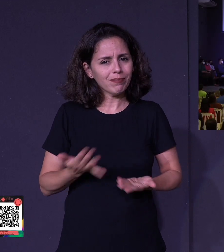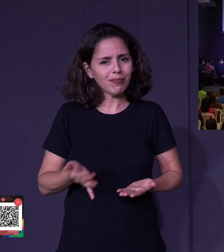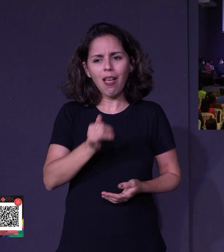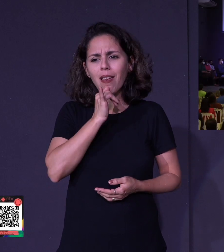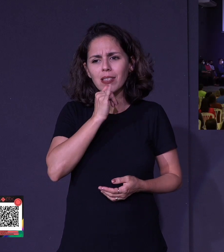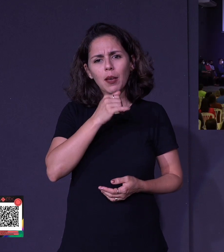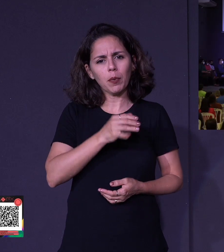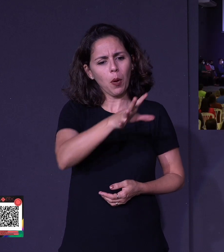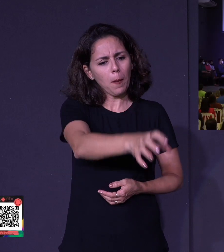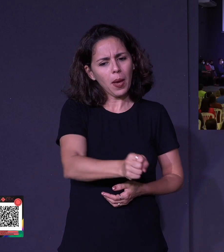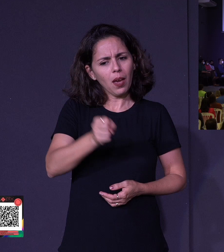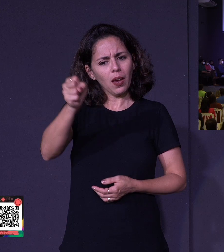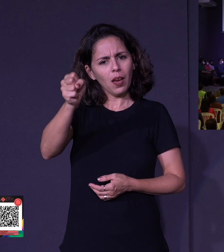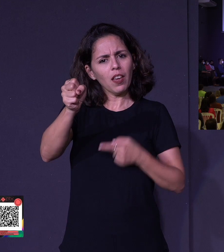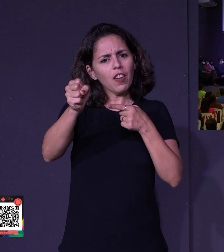com ela.